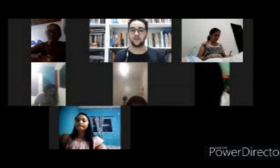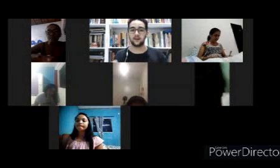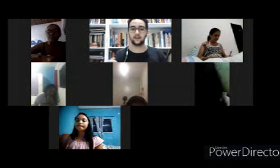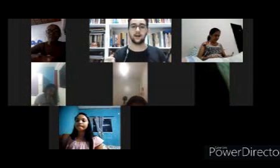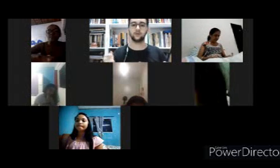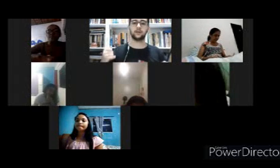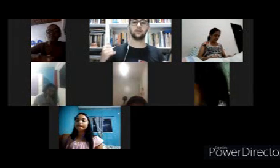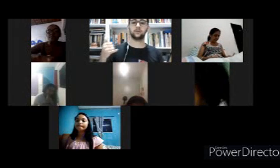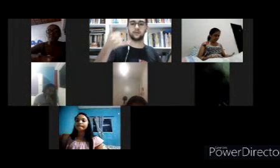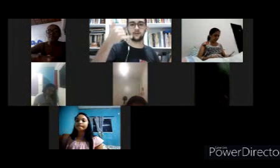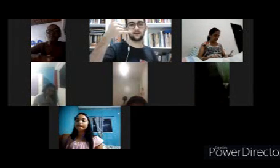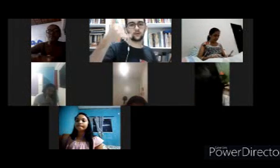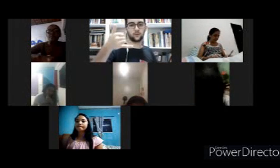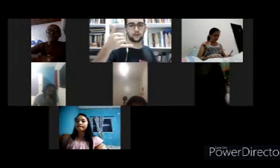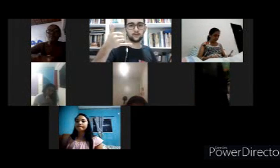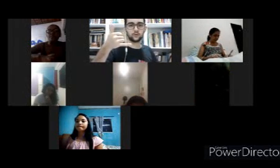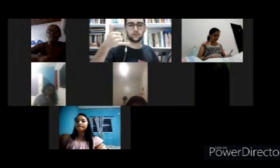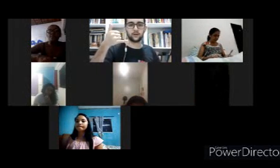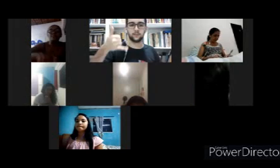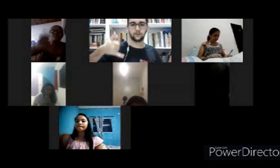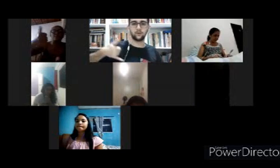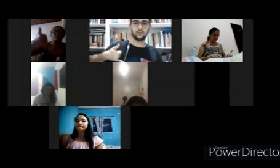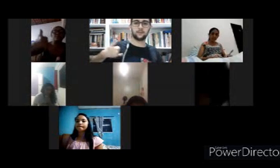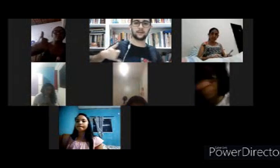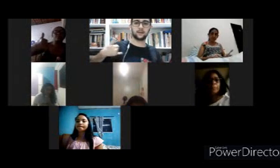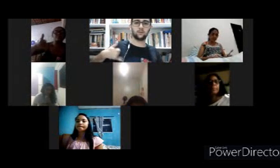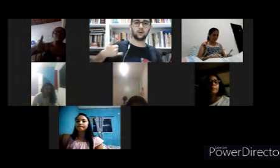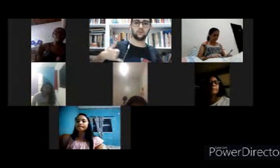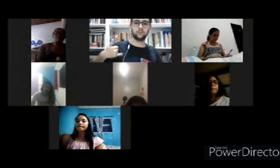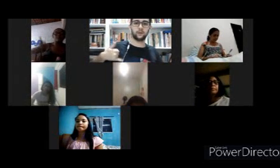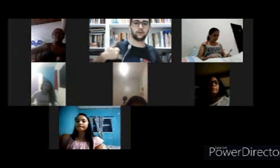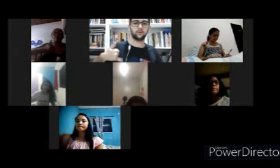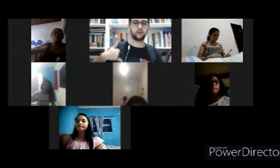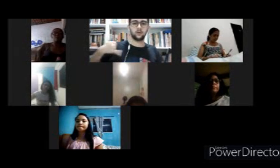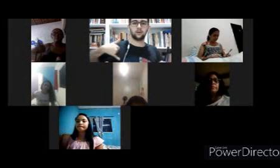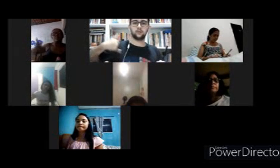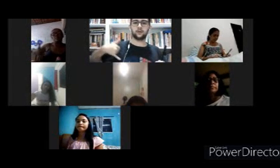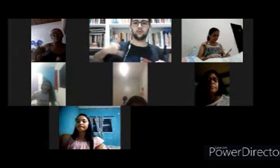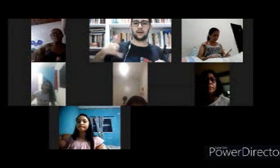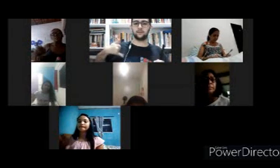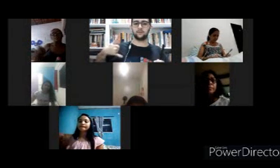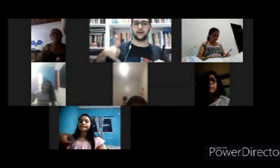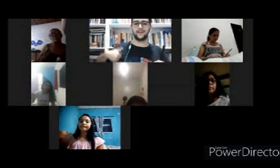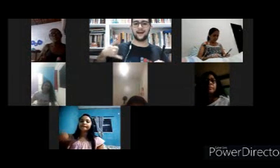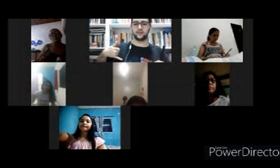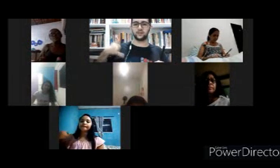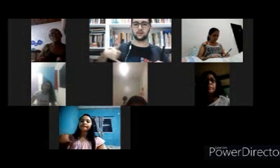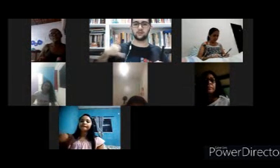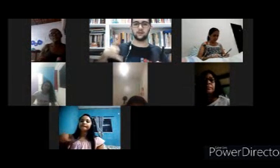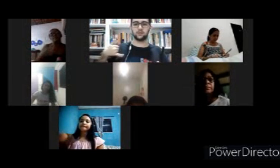falar a idade, para quem não sabe, você vai fazer configuração de mão em Y e passar aqui no canto do peito. Aqui do lado. É idade, isso aqui é o sinal de